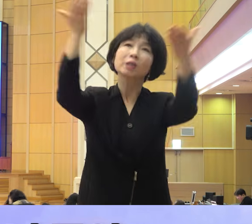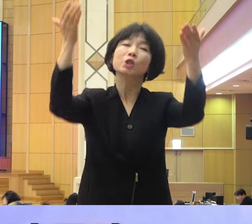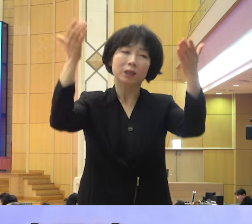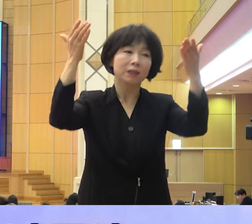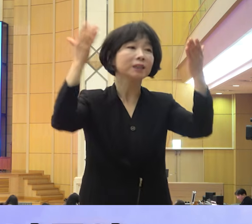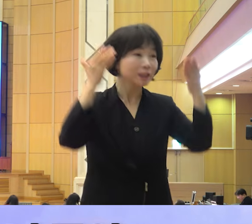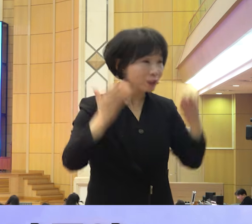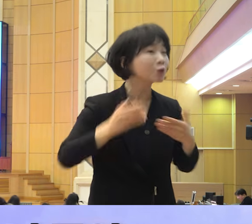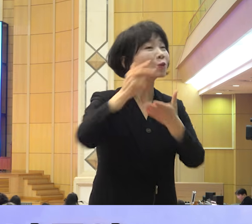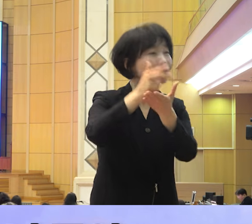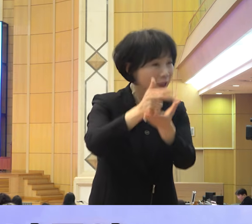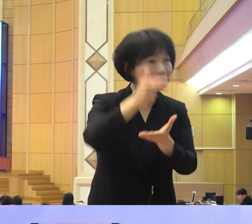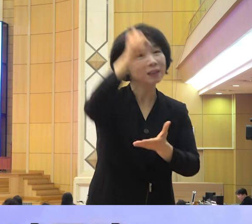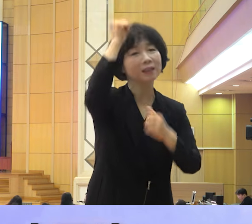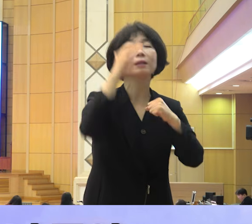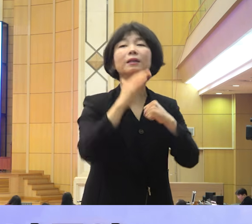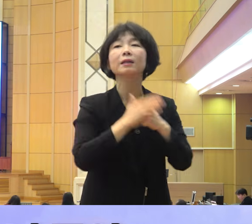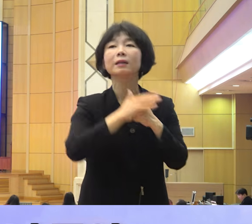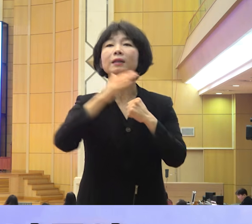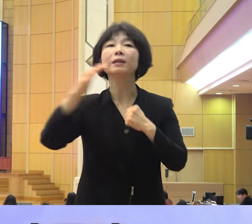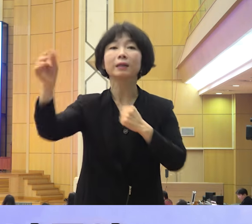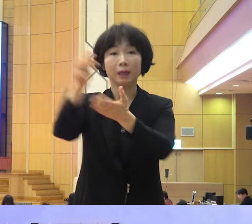깨끗게 하시는 주시니